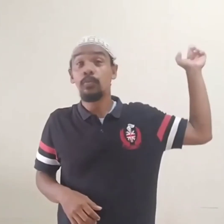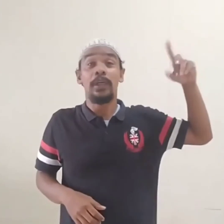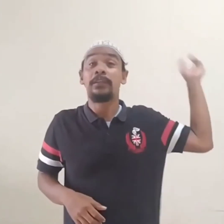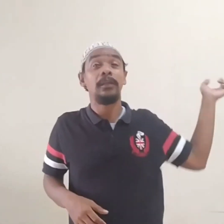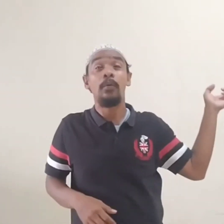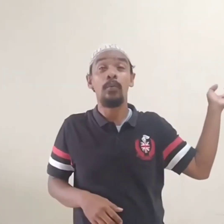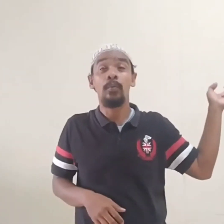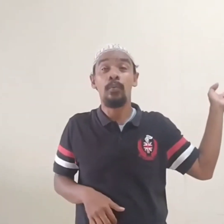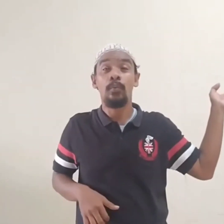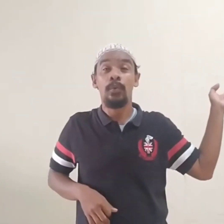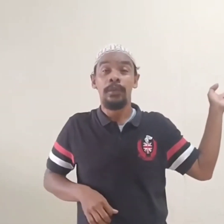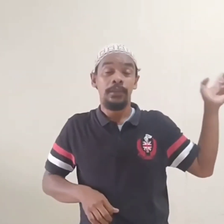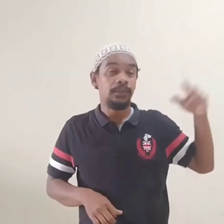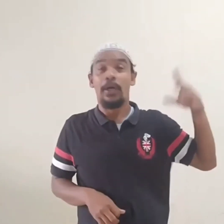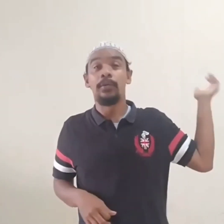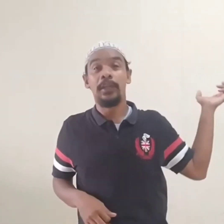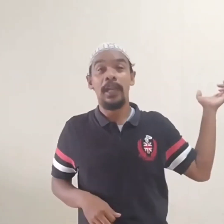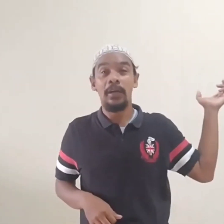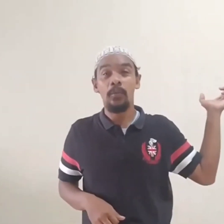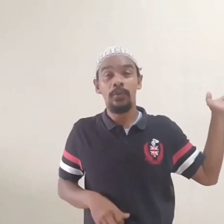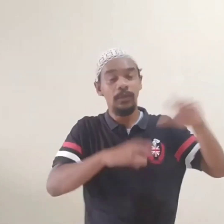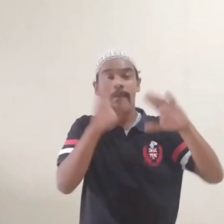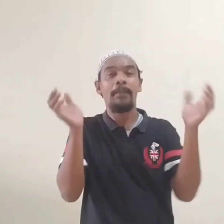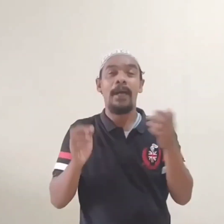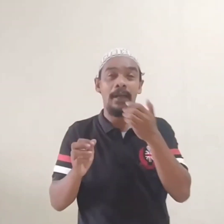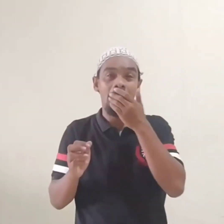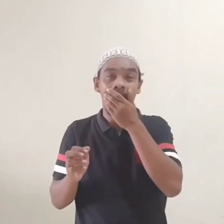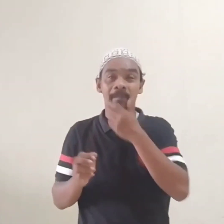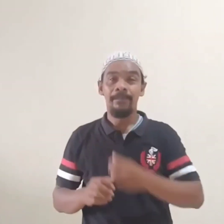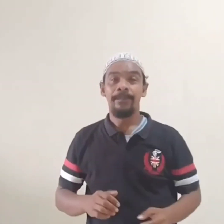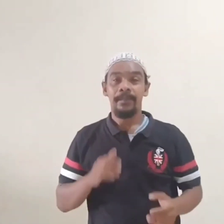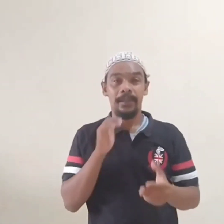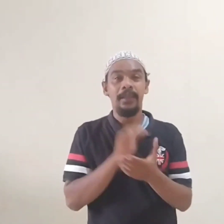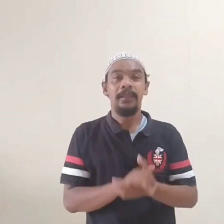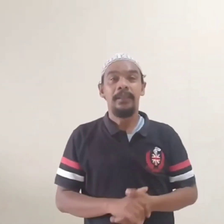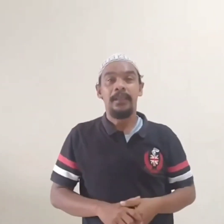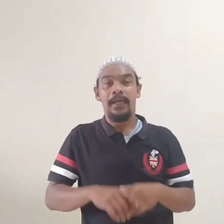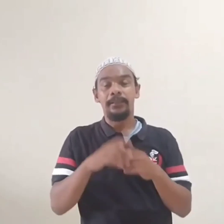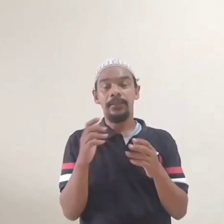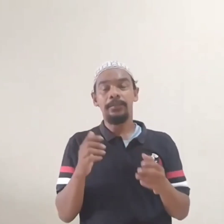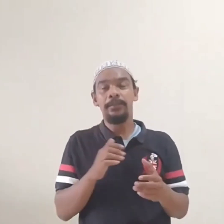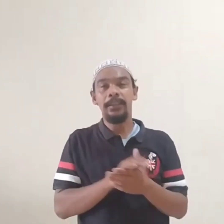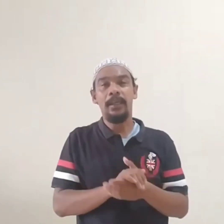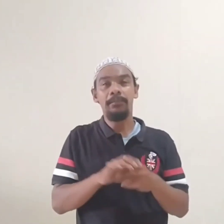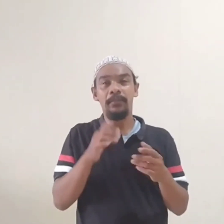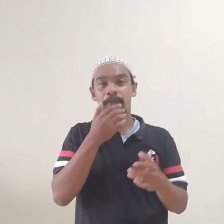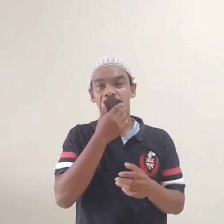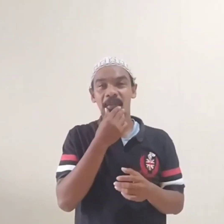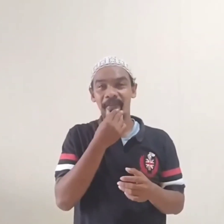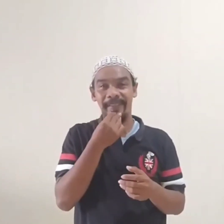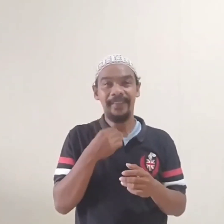sudah terdahulu, setahun yang lalu, itu nggak apa-apa, ya. Atau teman-teman ambil foto